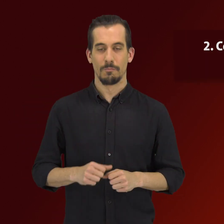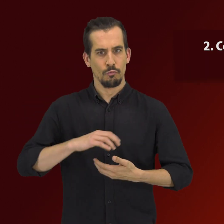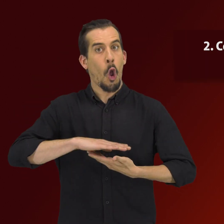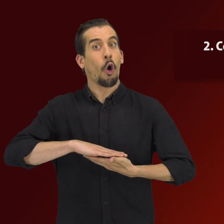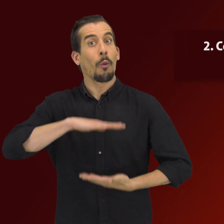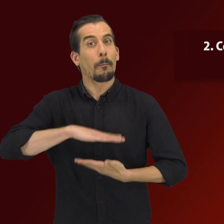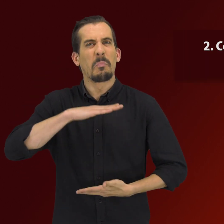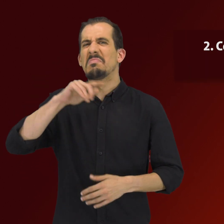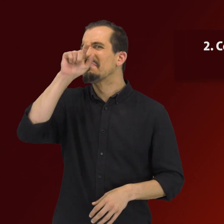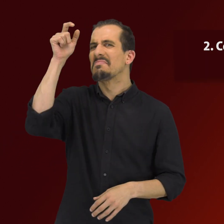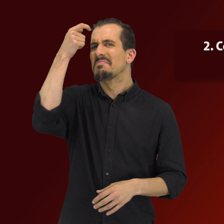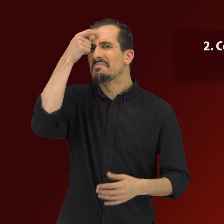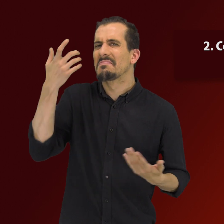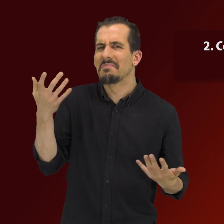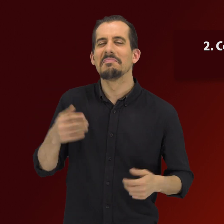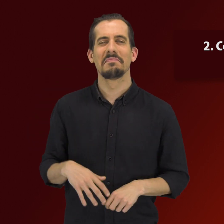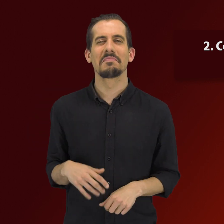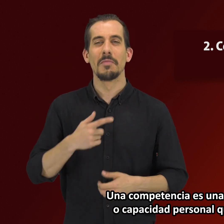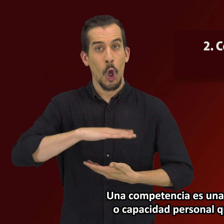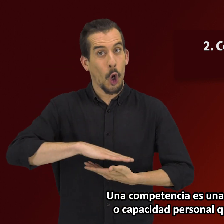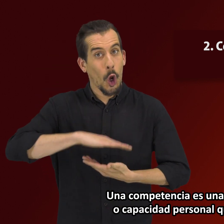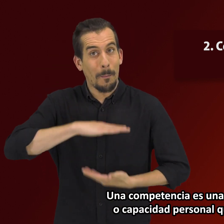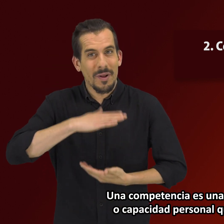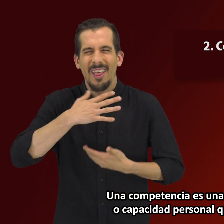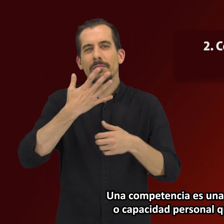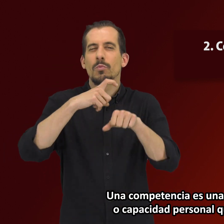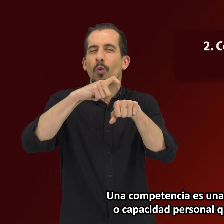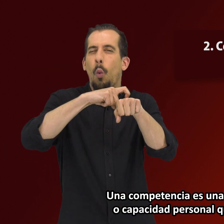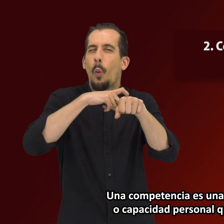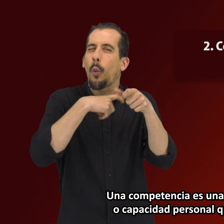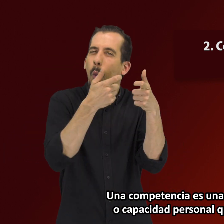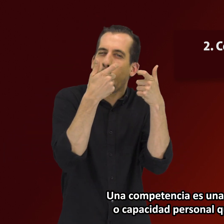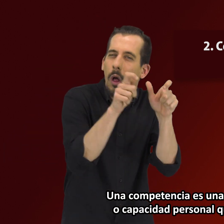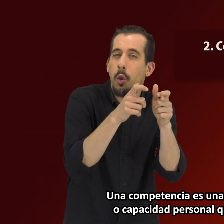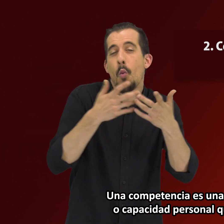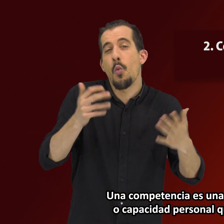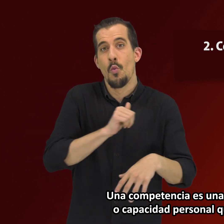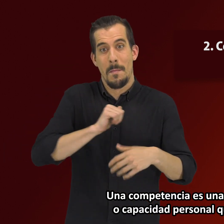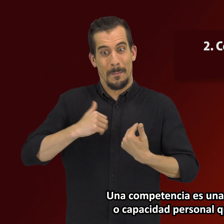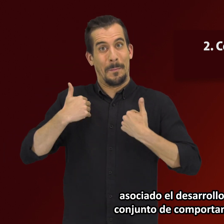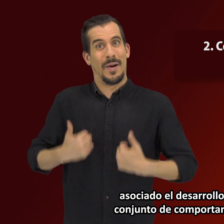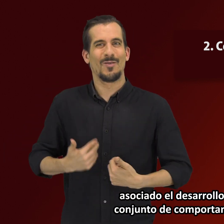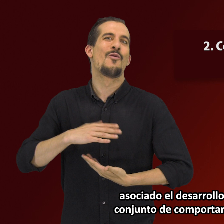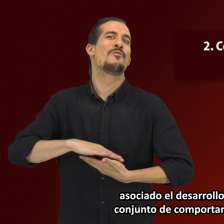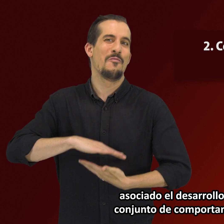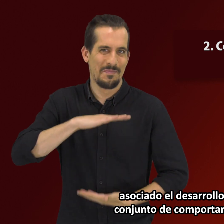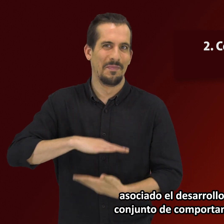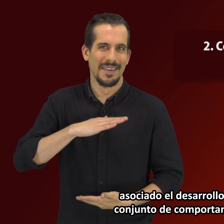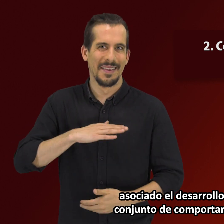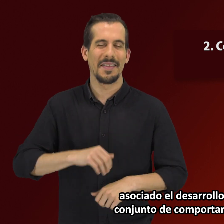2. Concepto de competencia. Una competencia es una cualidad o capacidad personal que lleva asociado